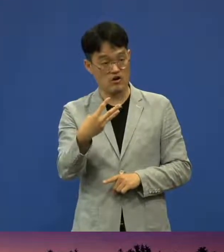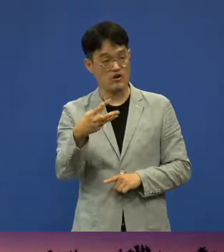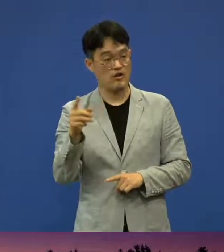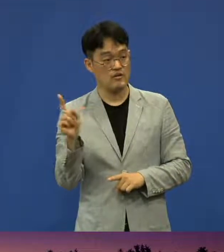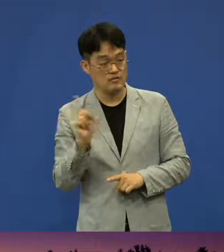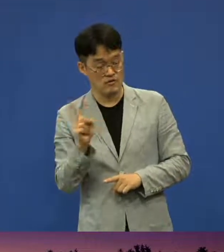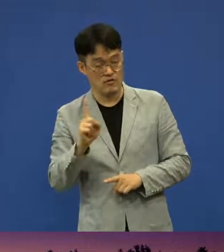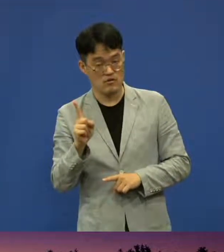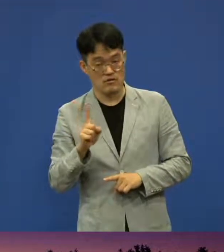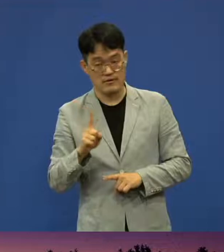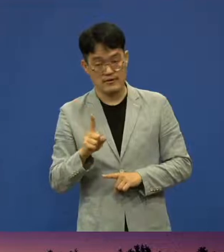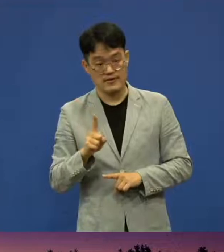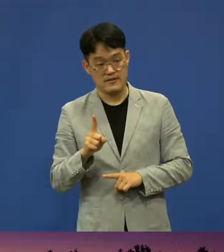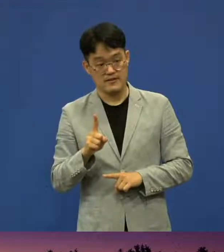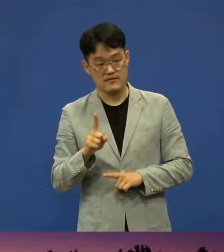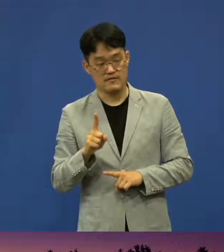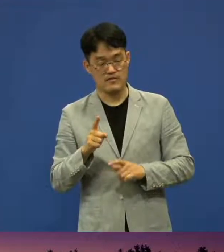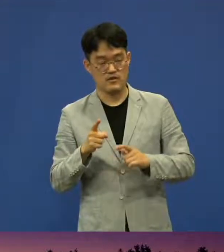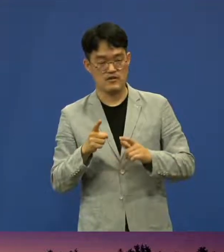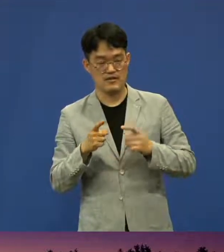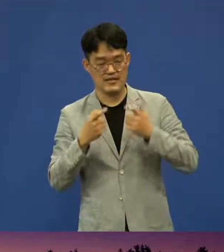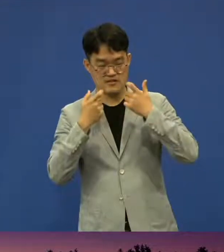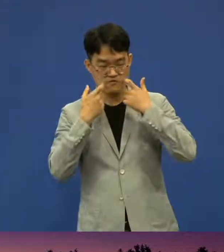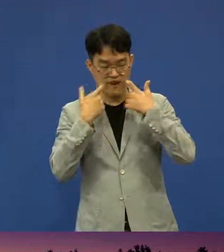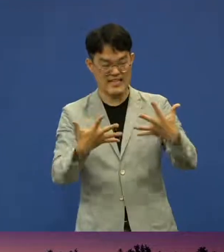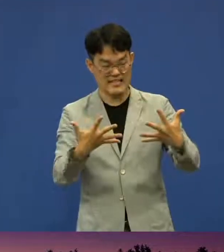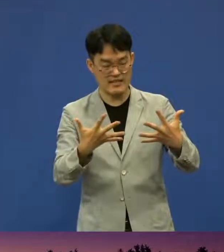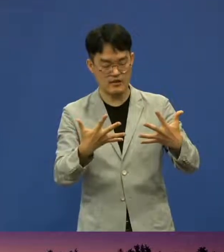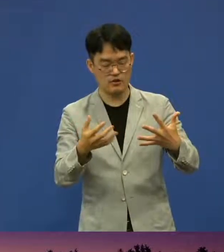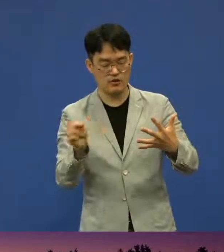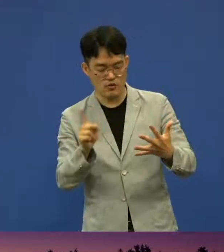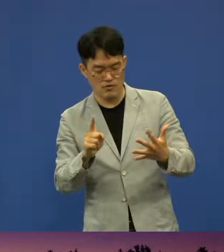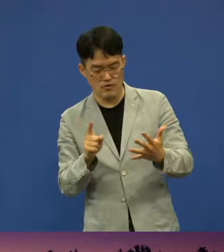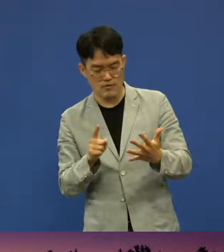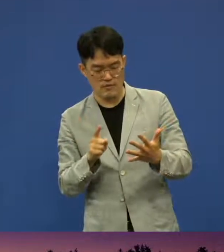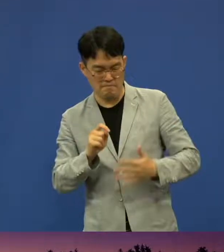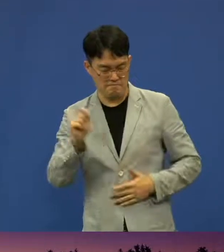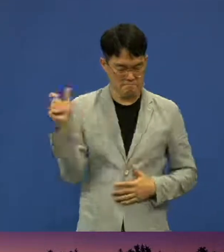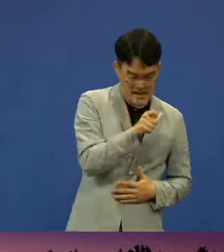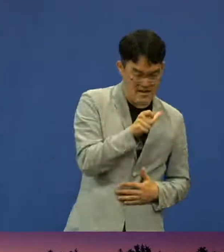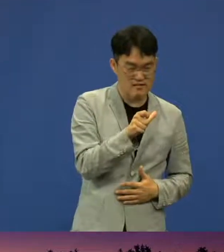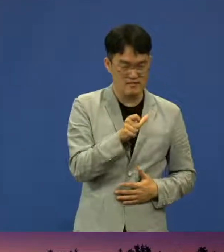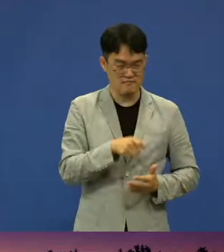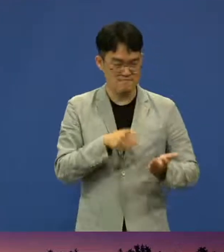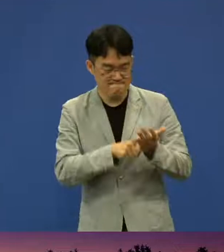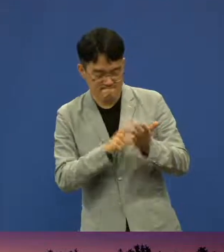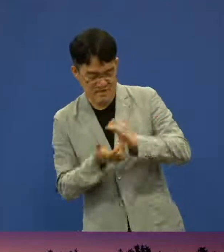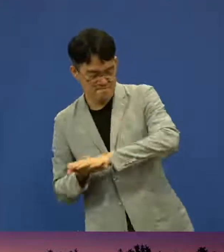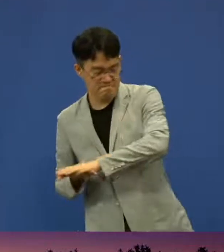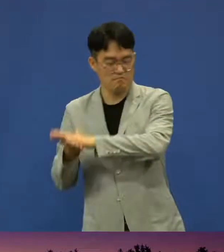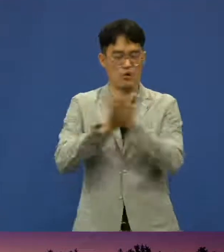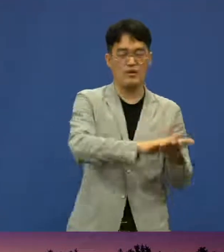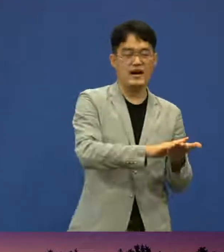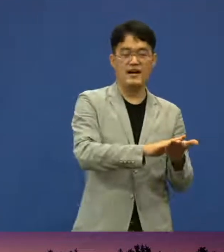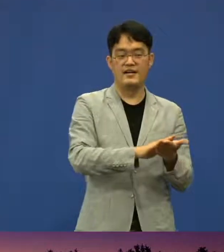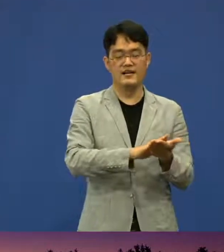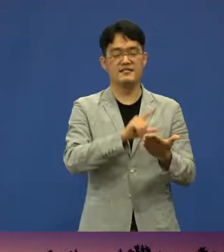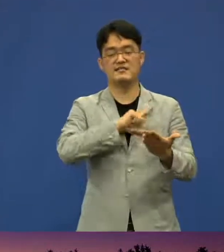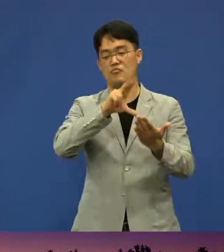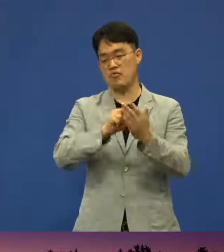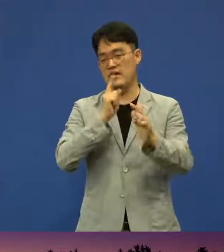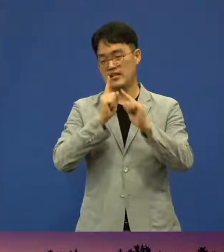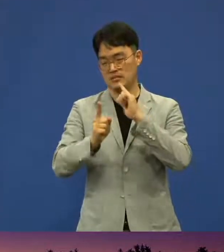합니다. 저는 개인적으로 이 Radical이라는 말을 참 좋아합니다. Radical이라고 하는 말이 일반적으로는